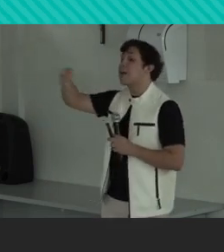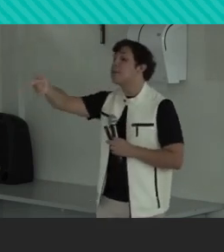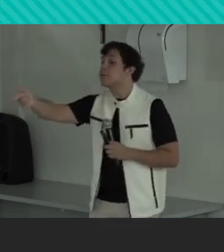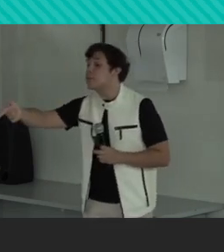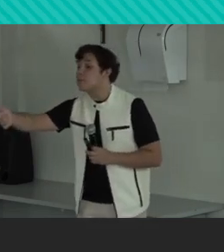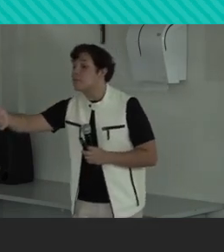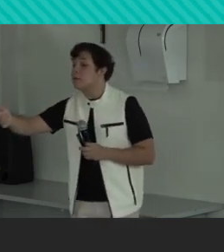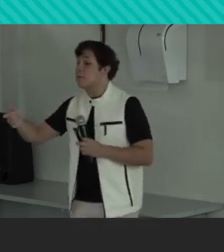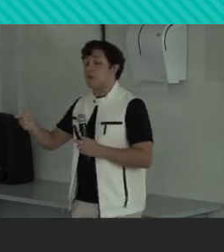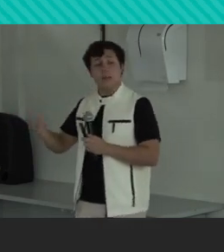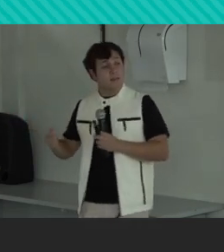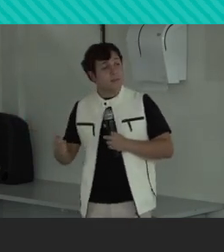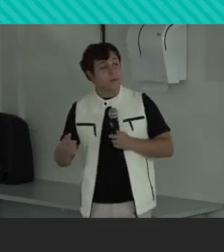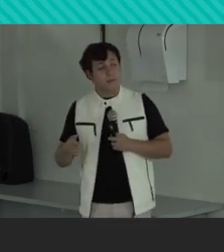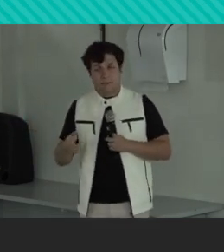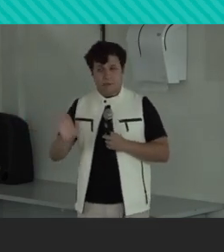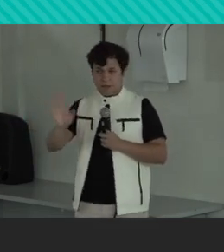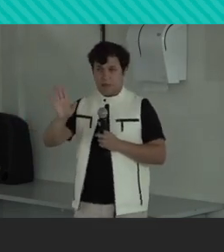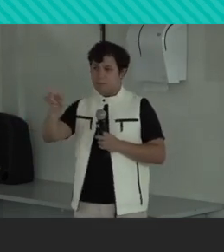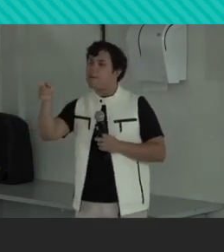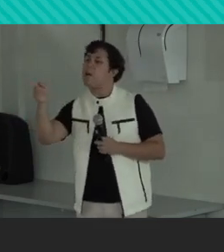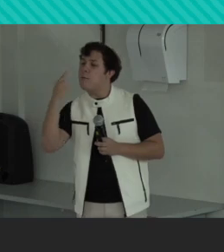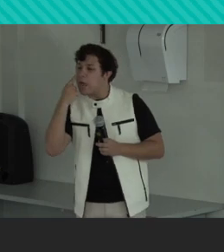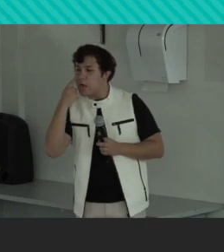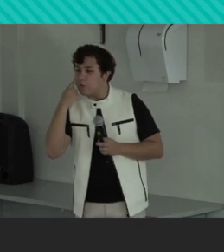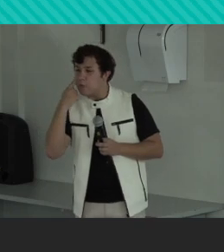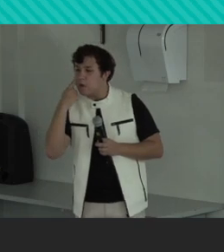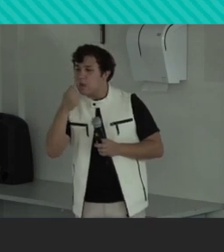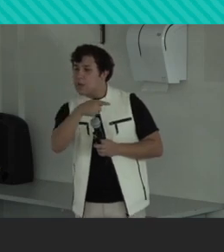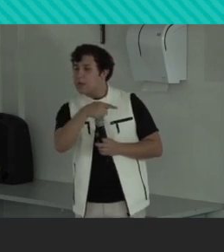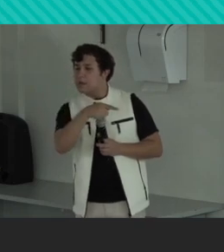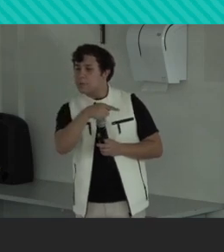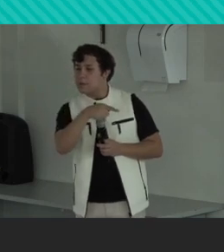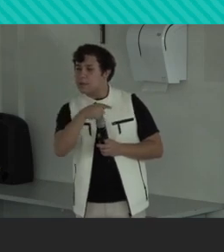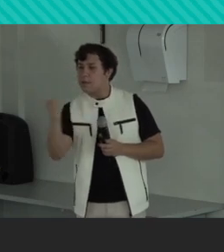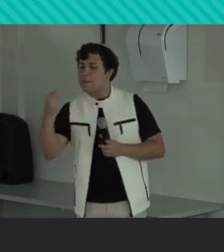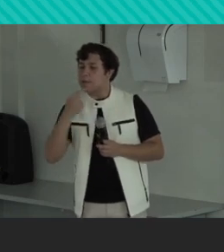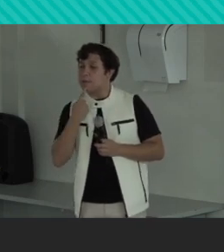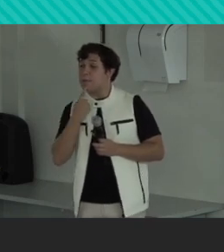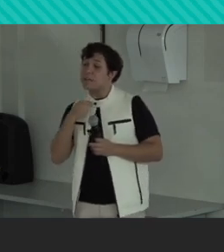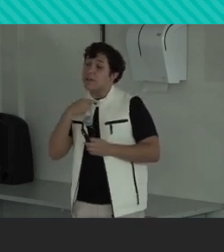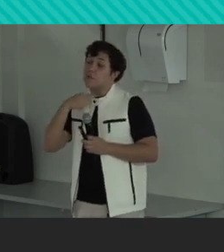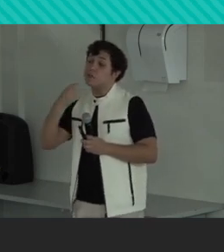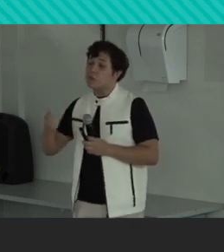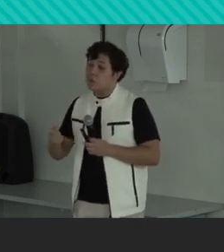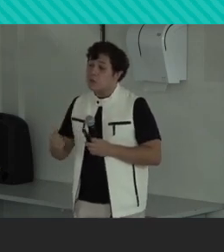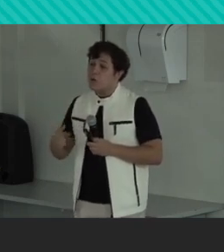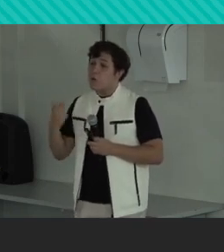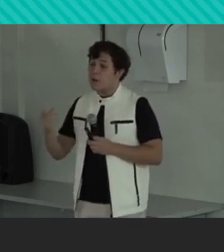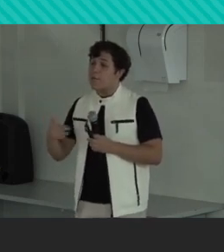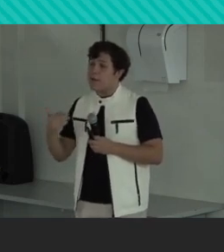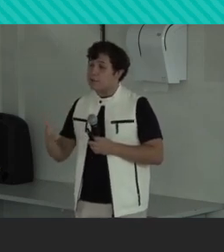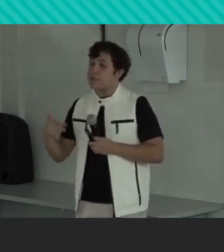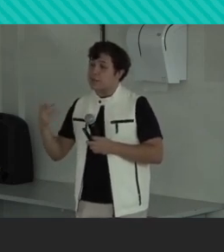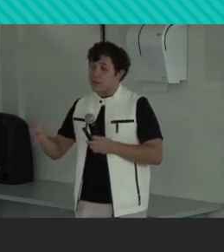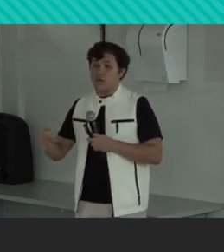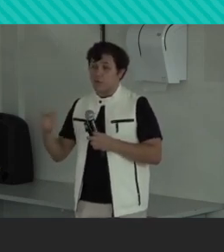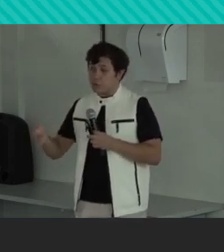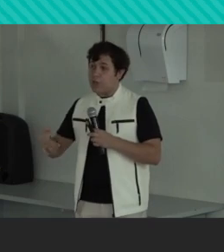pasó? Vuelta al intérprete. O sea, ve al alumno, el intérprete empieza a interpretar a voz. Oiga, maestro, es que tengo duda con